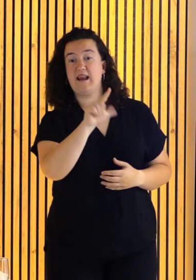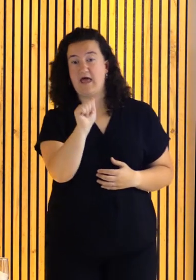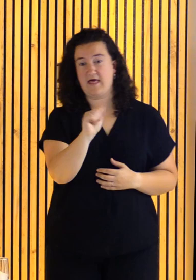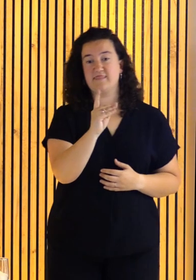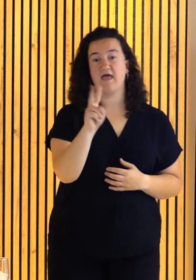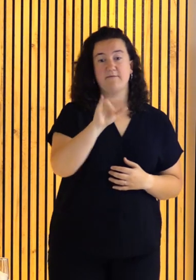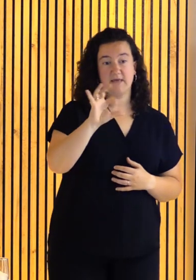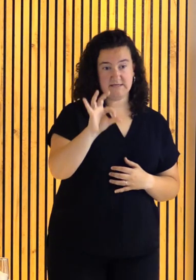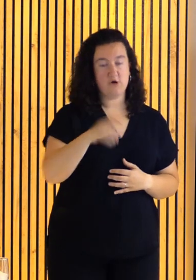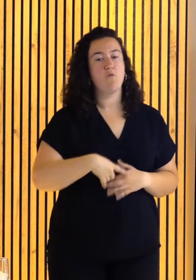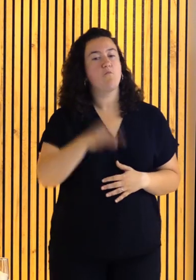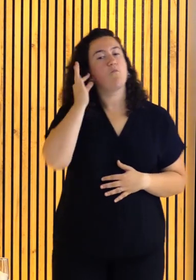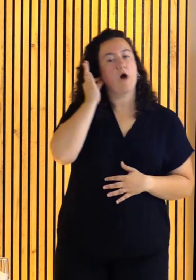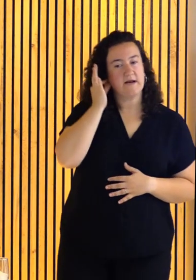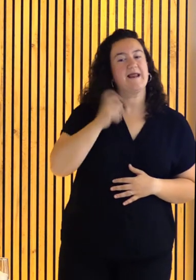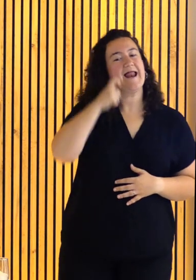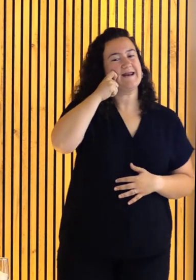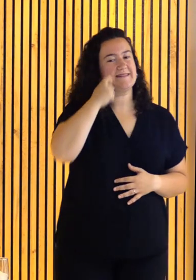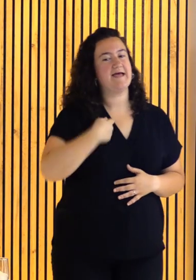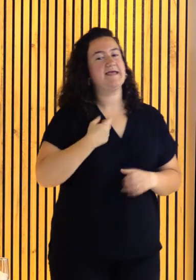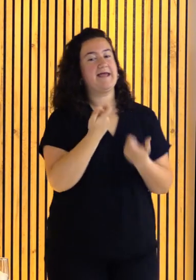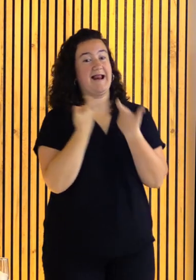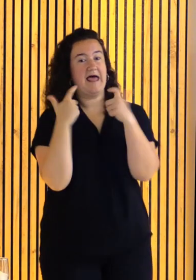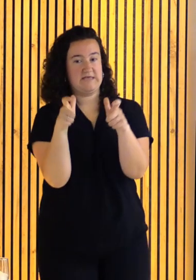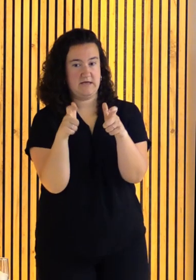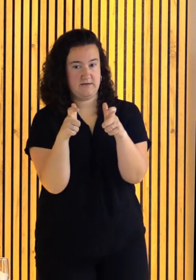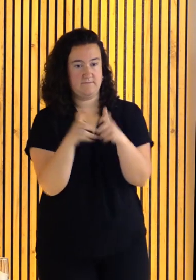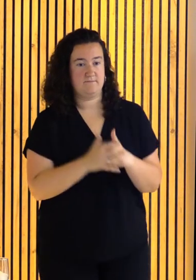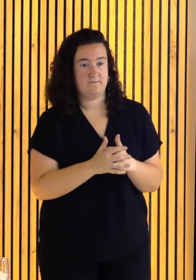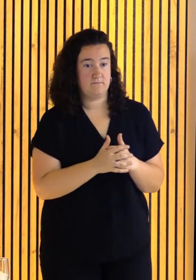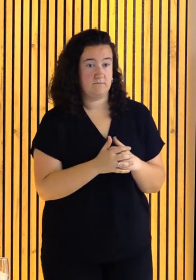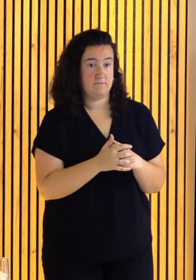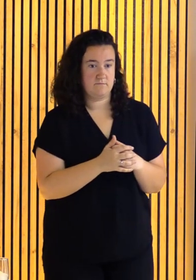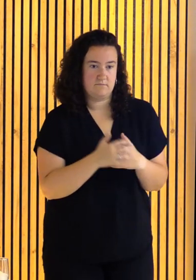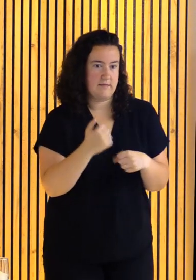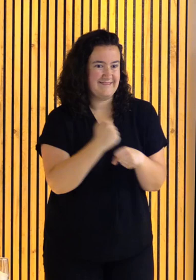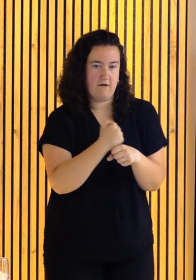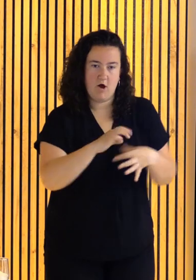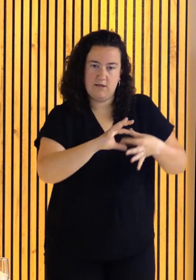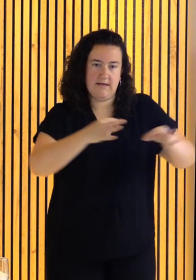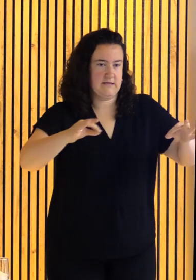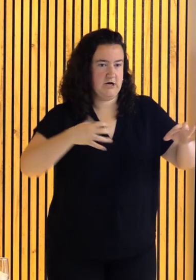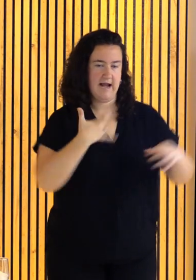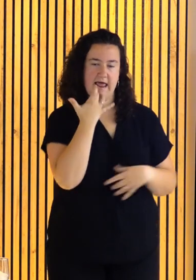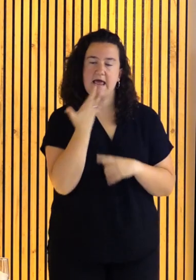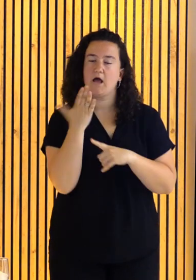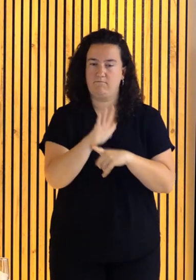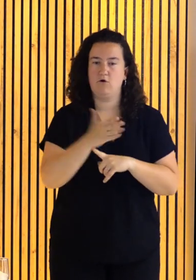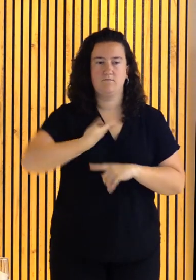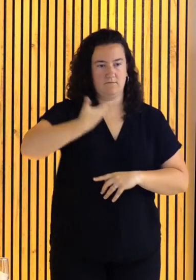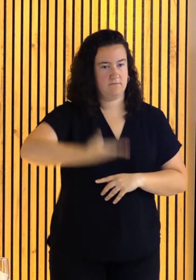klasea, lan interseksionalaren, badibide oso esanguratsua,